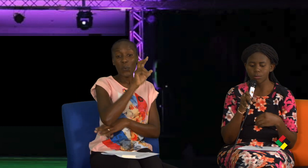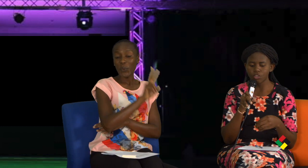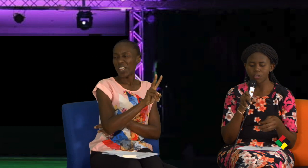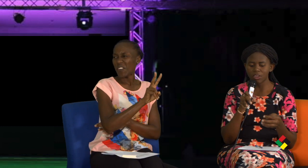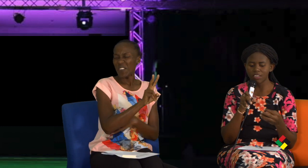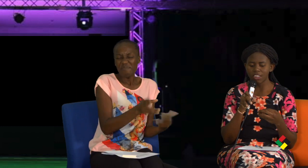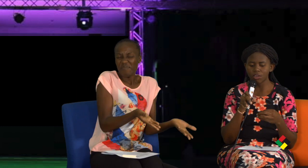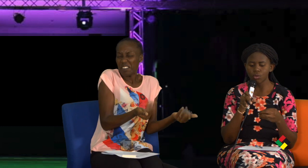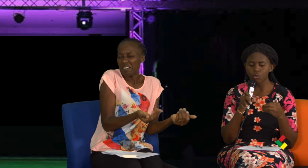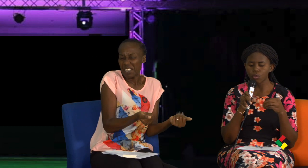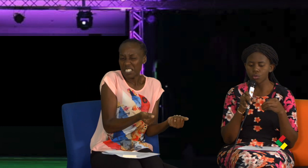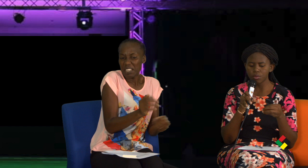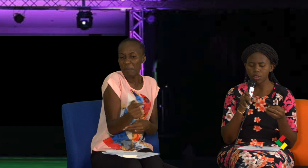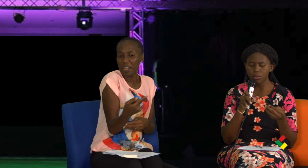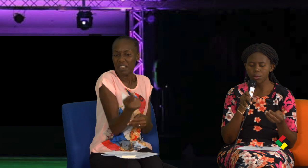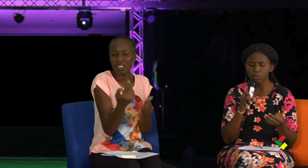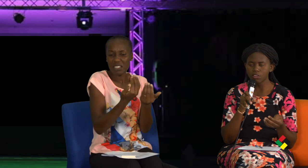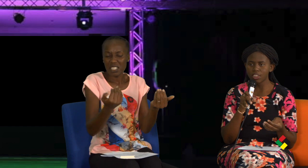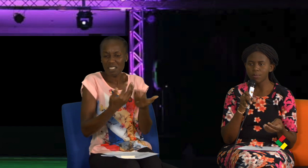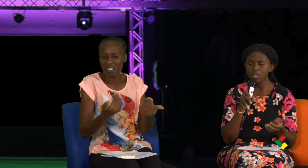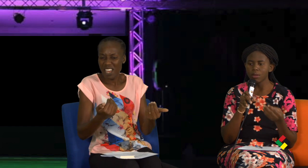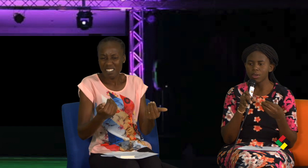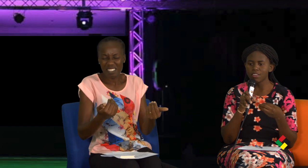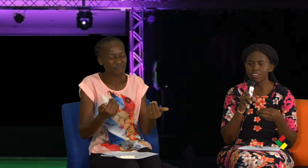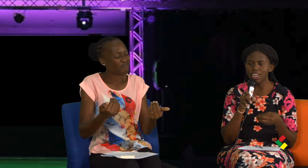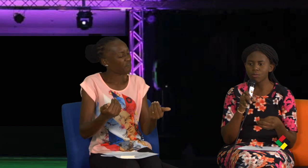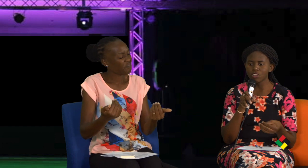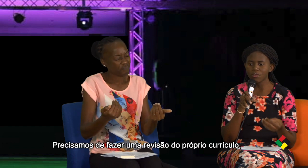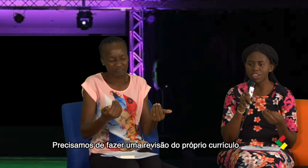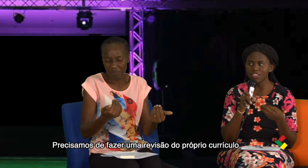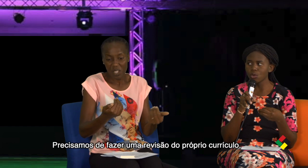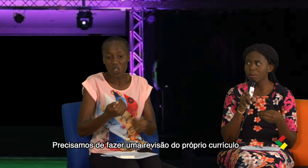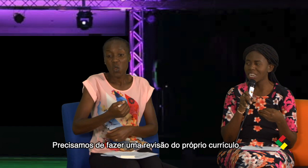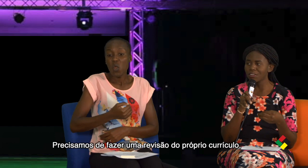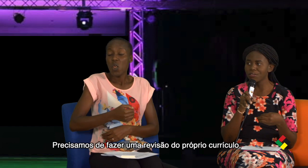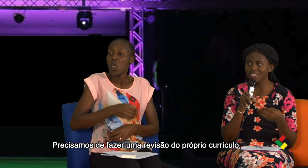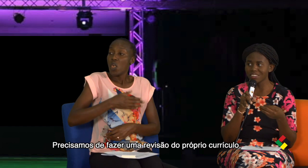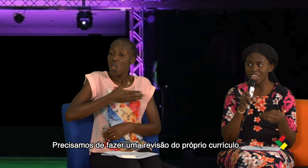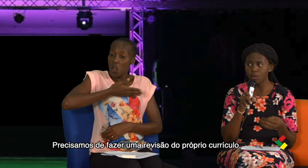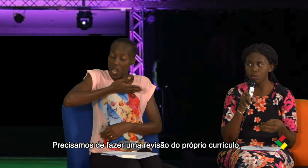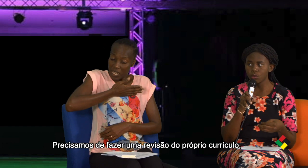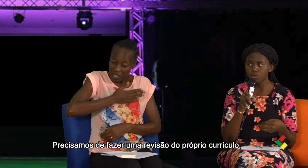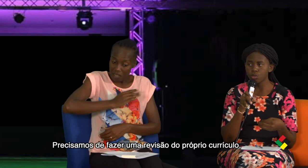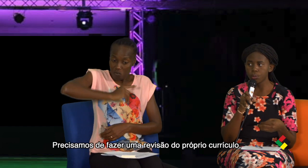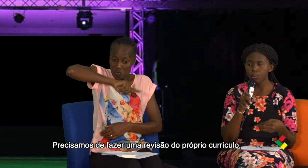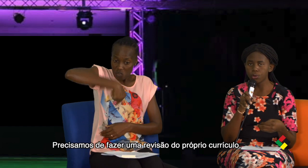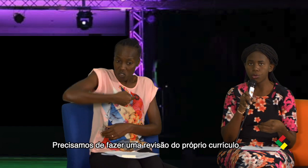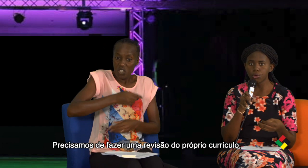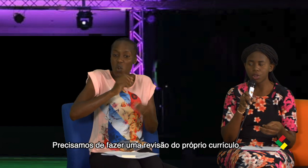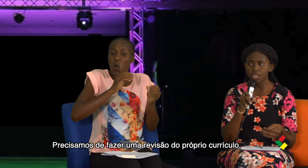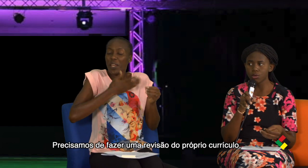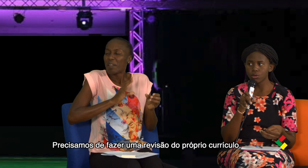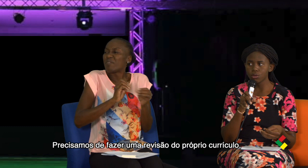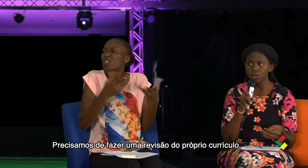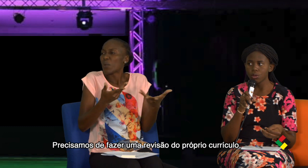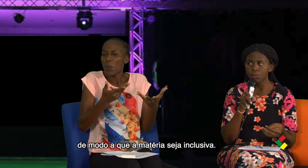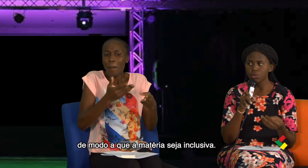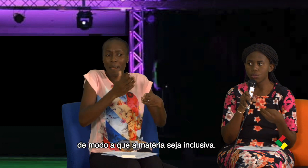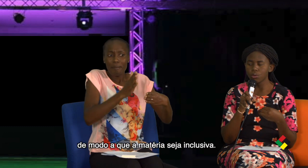de fazer, como é que posso dizer? Precisamos de fazer uma revisão do próprio currículo, de